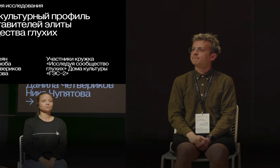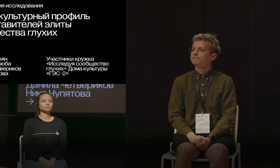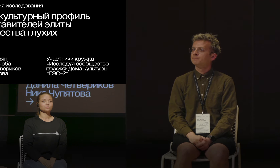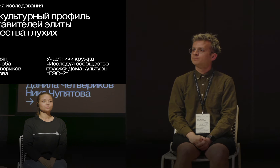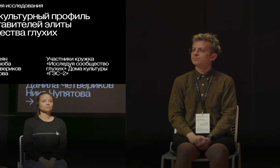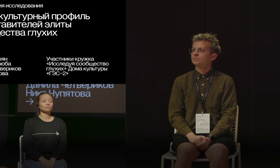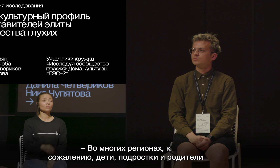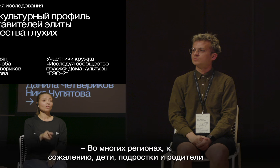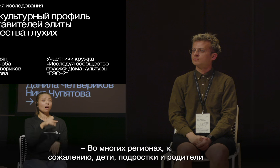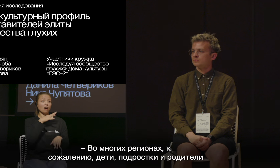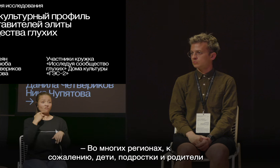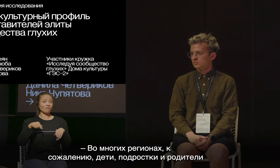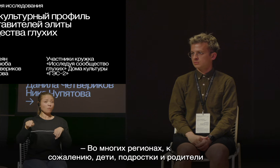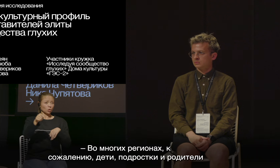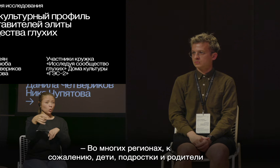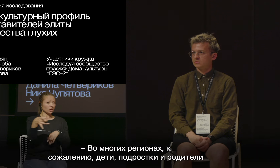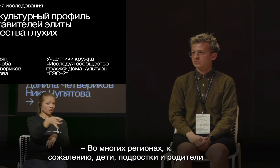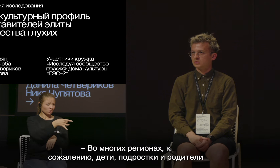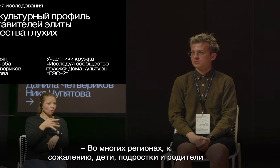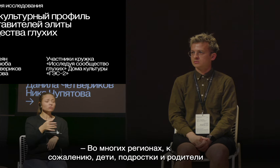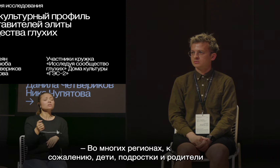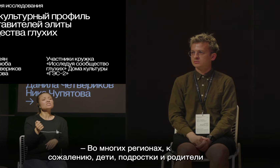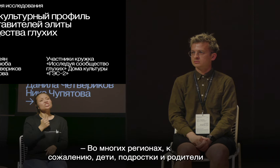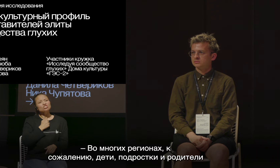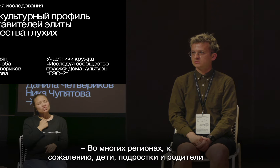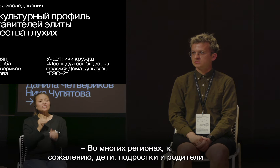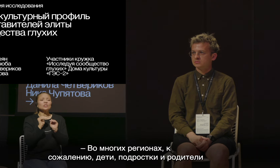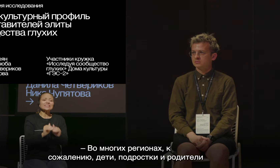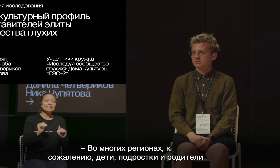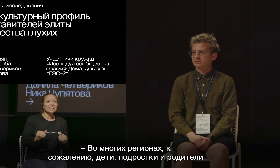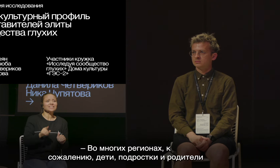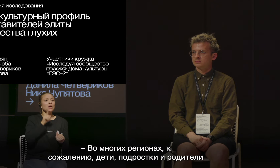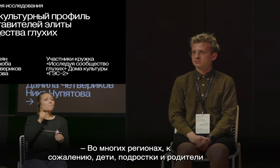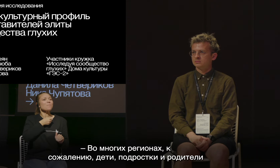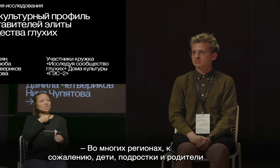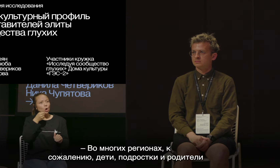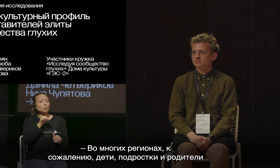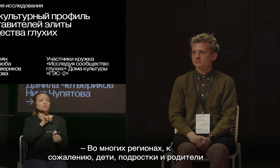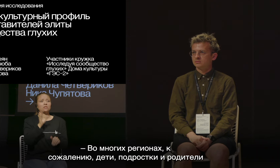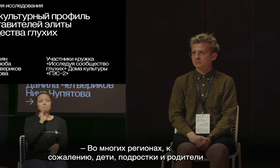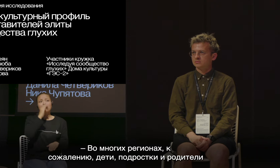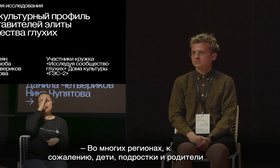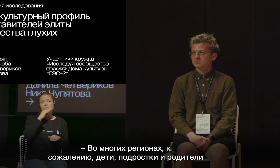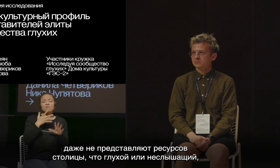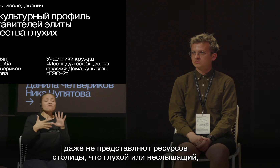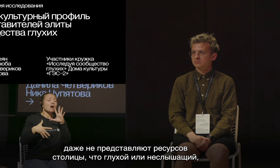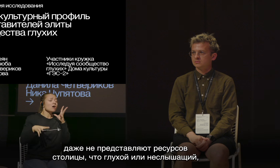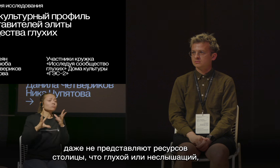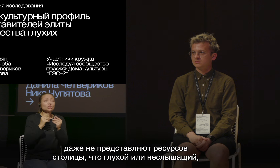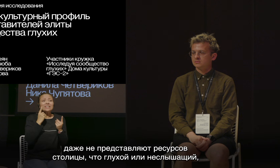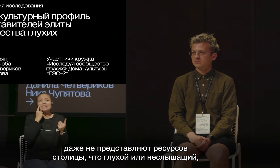Во многих регионах, к сожалению, дети, подростки и родители даже не представляют ресурса в